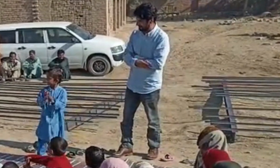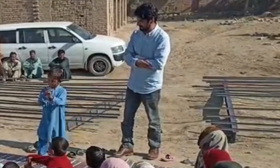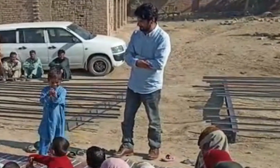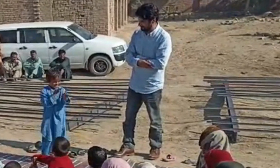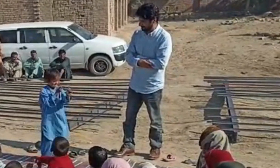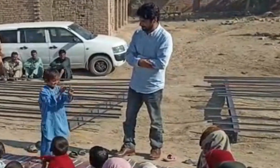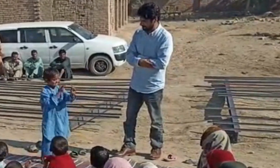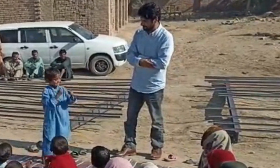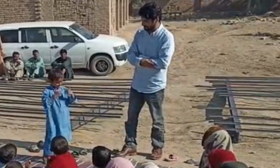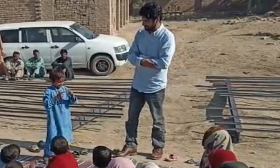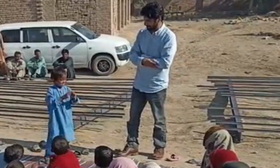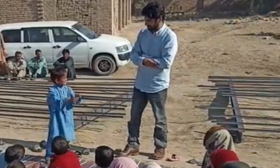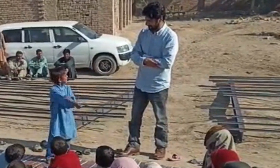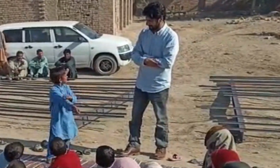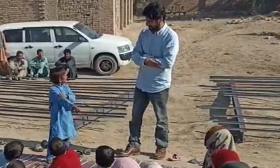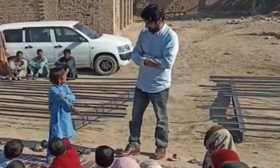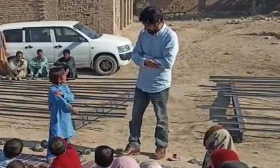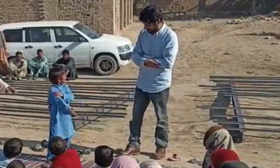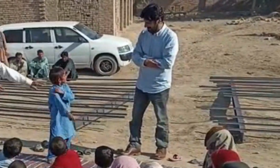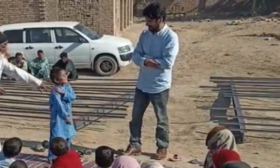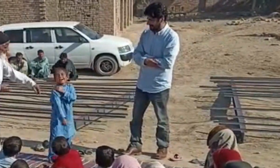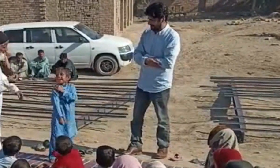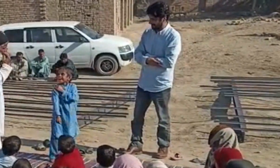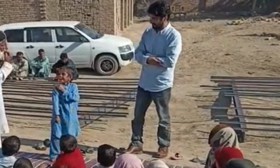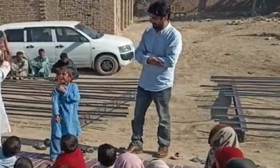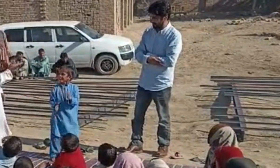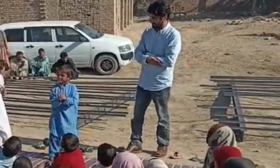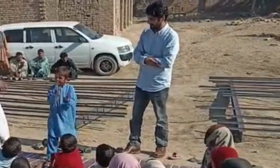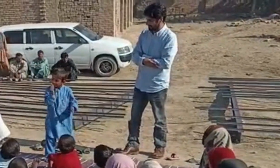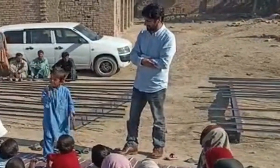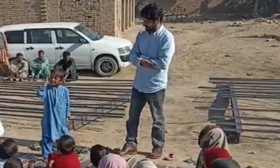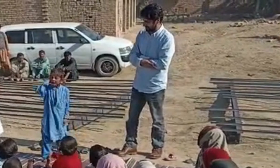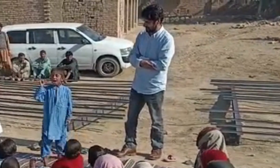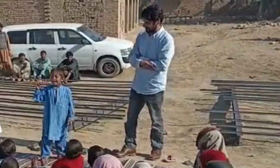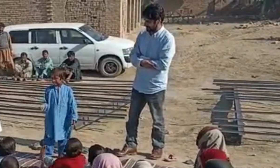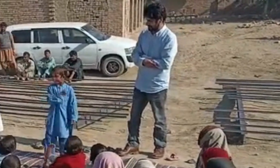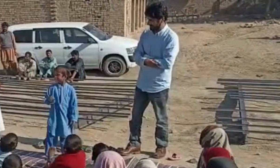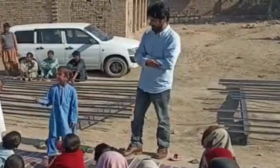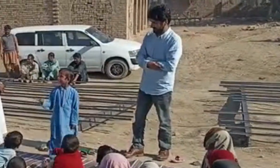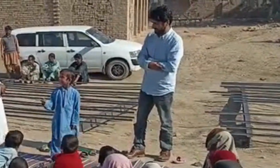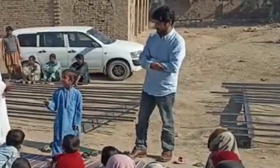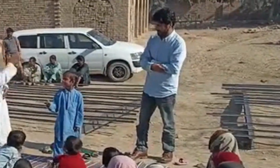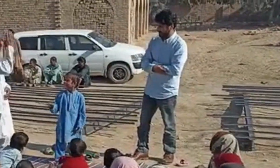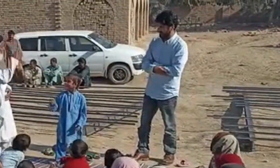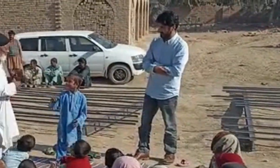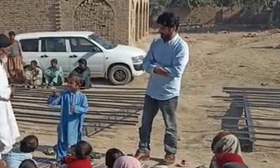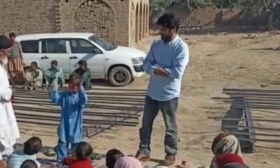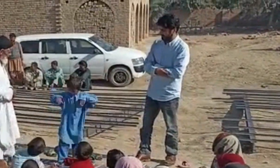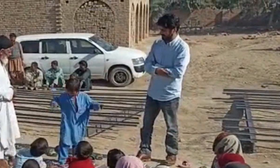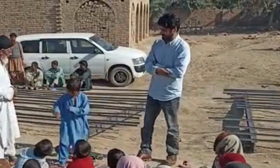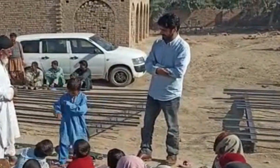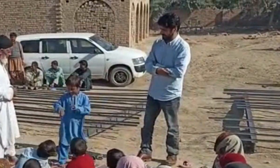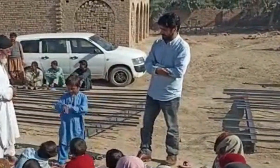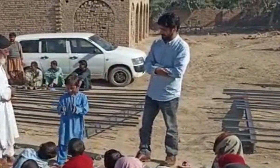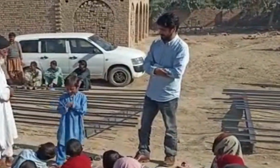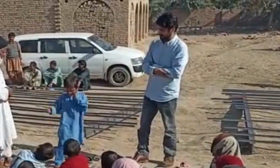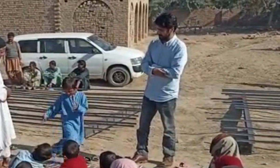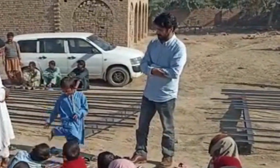نظر آ رہے ہوں گے گارڈر جو ہم نے ان کے لئے گھر تیار کروائے ہیں یہ گھروں کی دیواریں کھڑی ہو چکی ہیں بس یہ چھتے ڈلنی ہیں اب